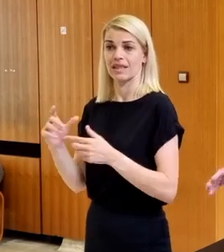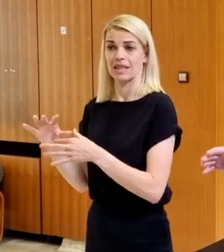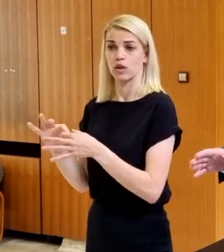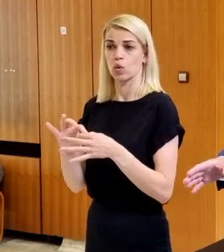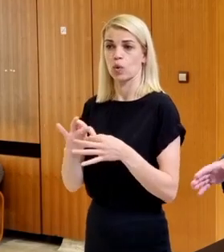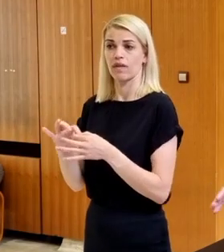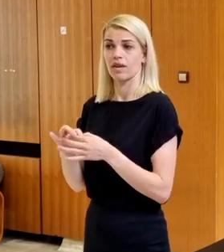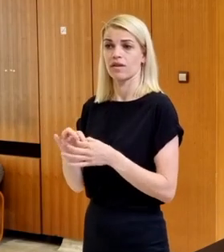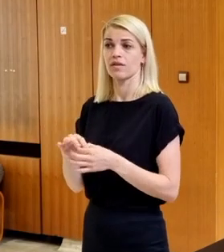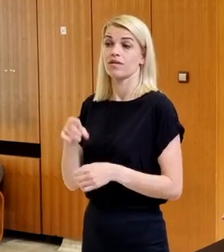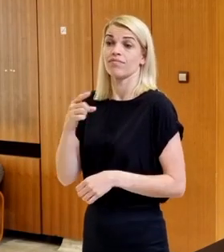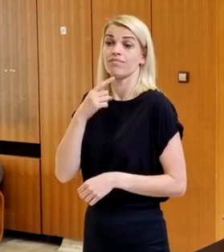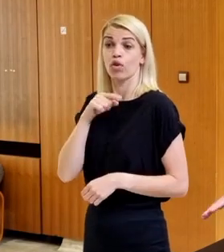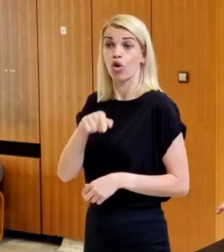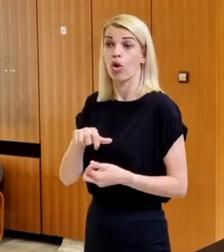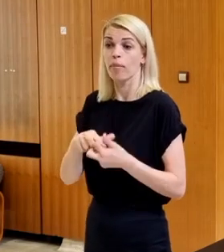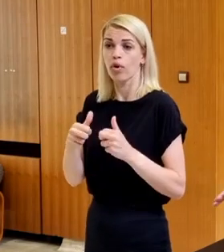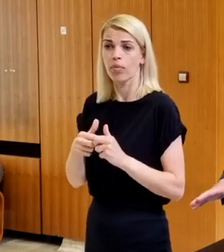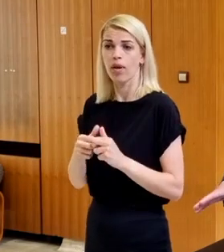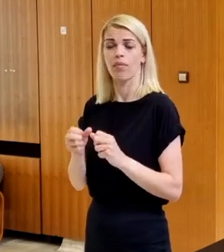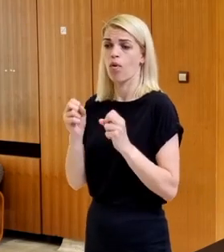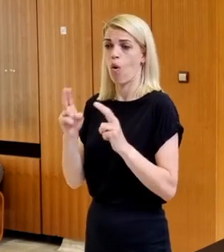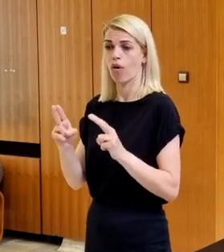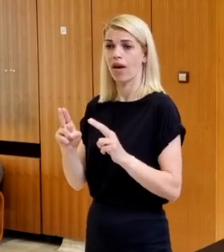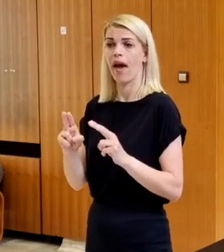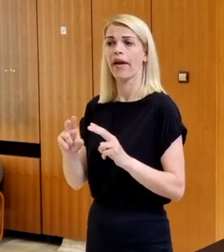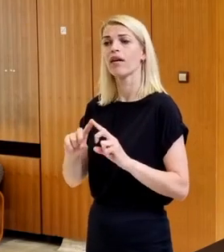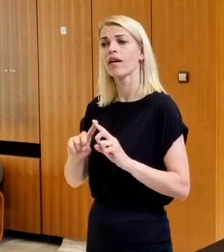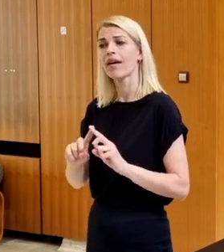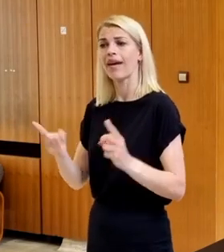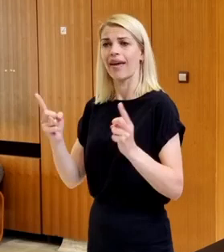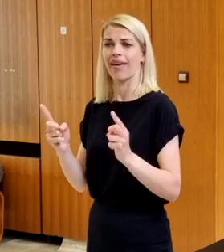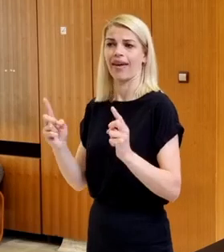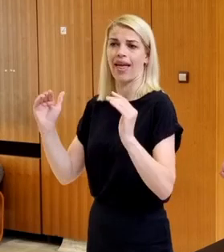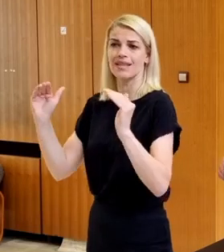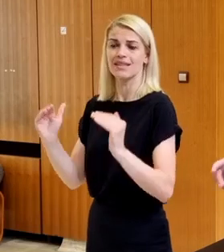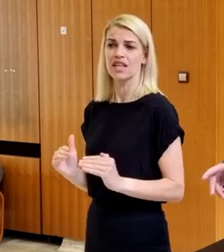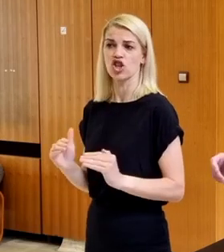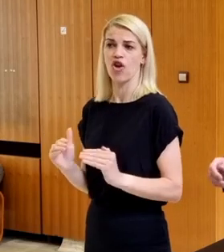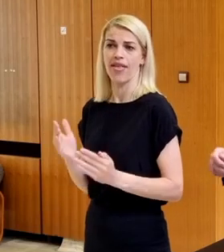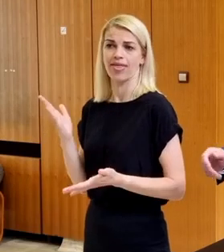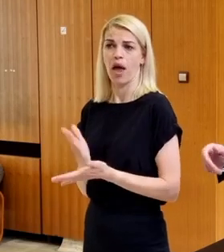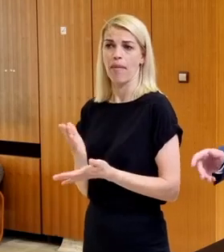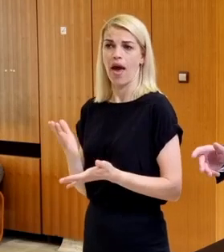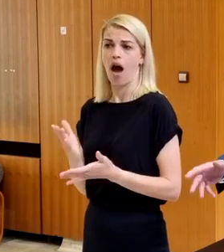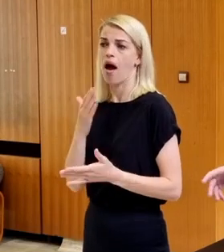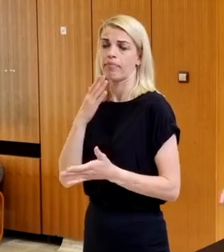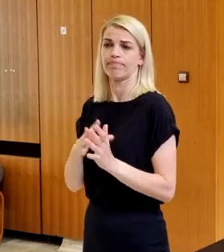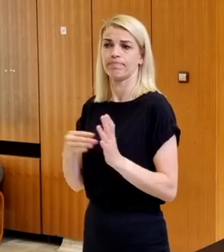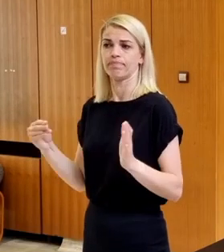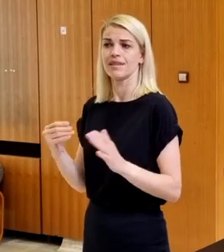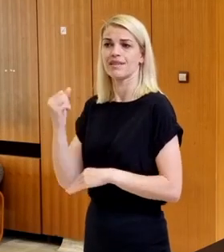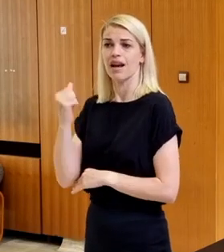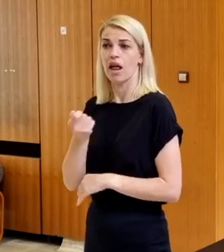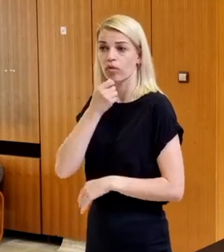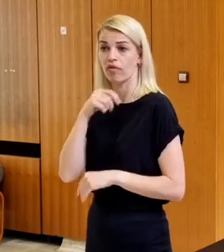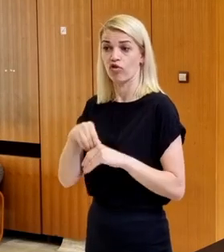keď je aj toto problém úplne bez problémov v poriadku, znižme DPH na základné potraviny